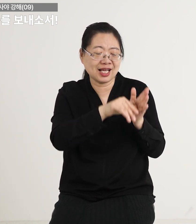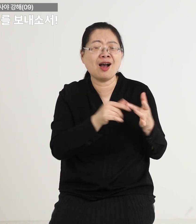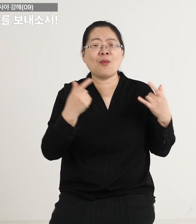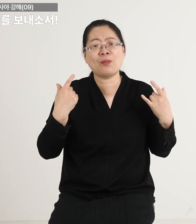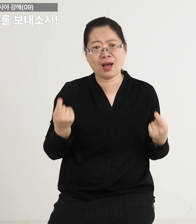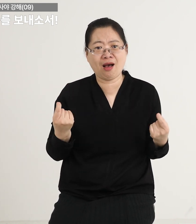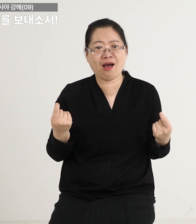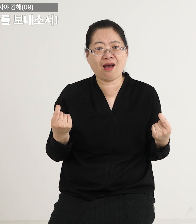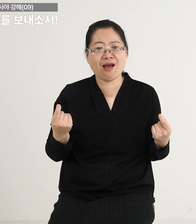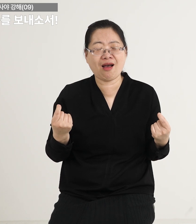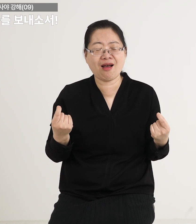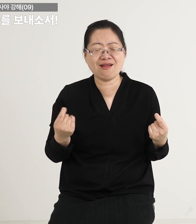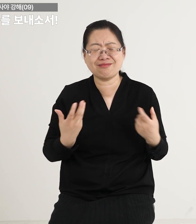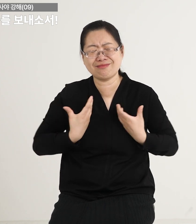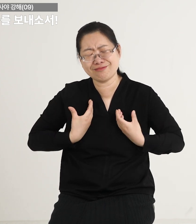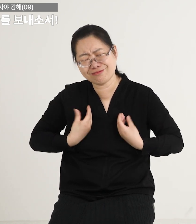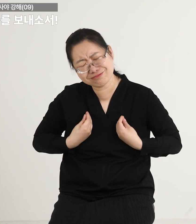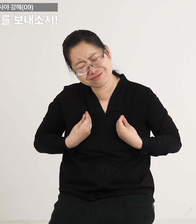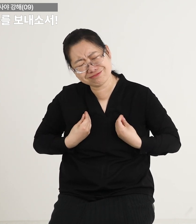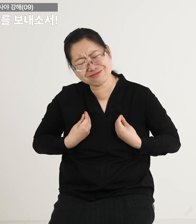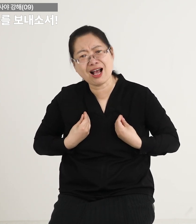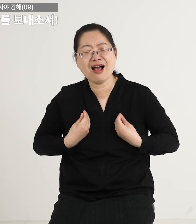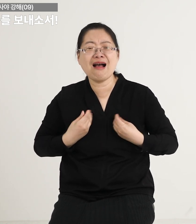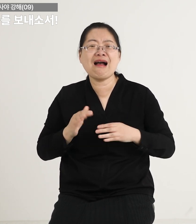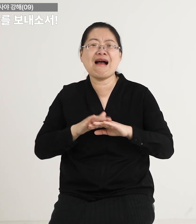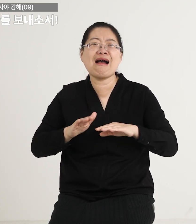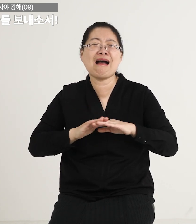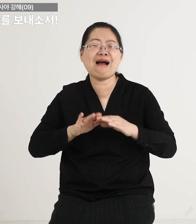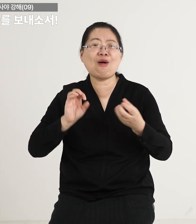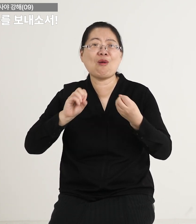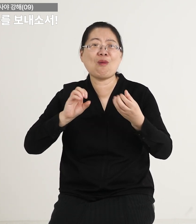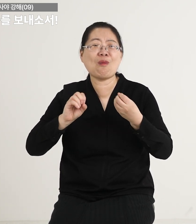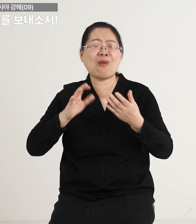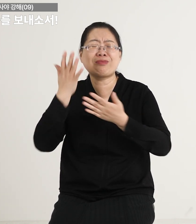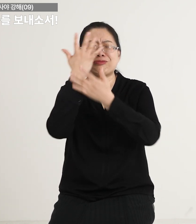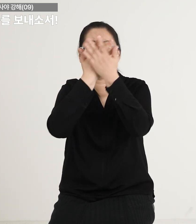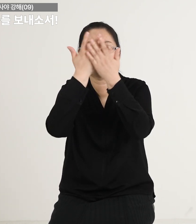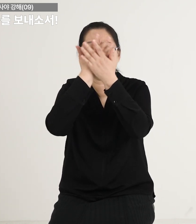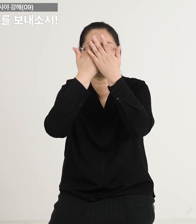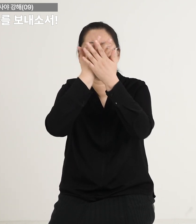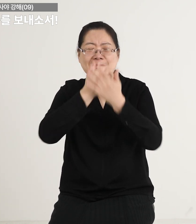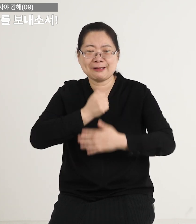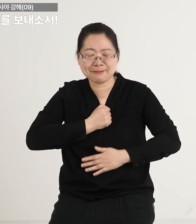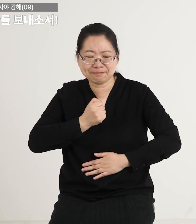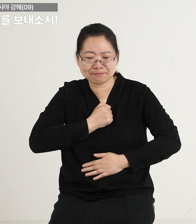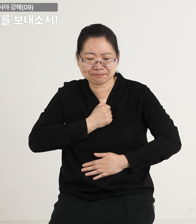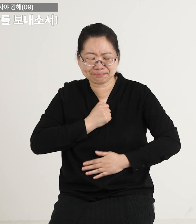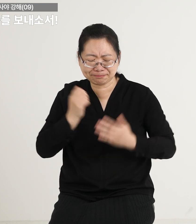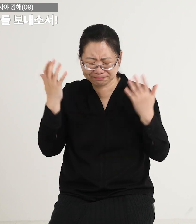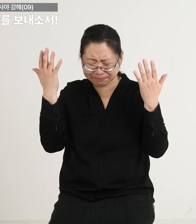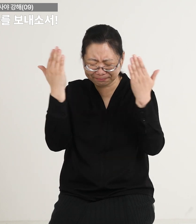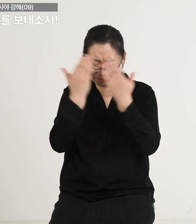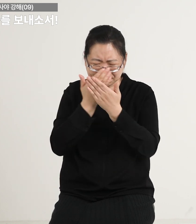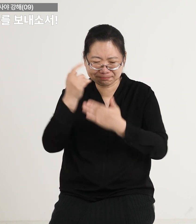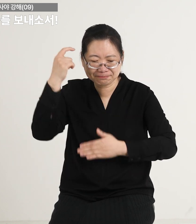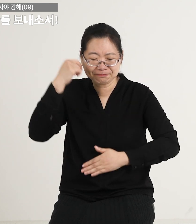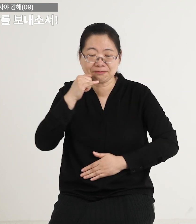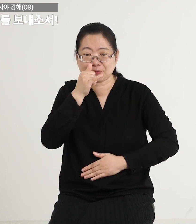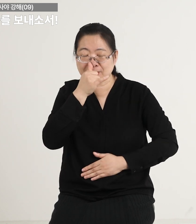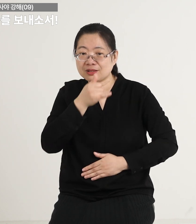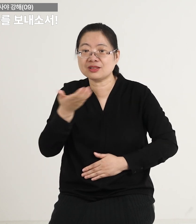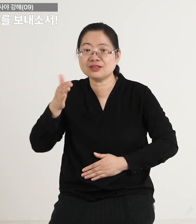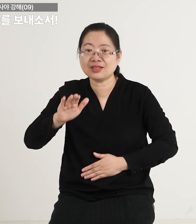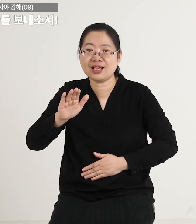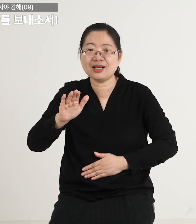방불하게 절망스럽고 해답이 안 보이고 답답하고 캄캄할지라도